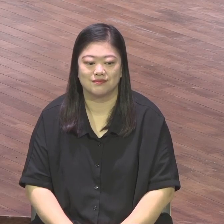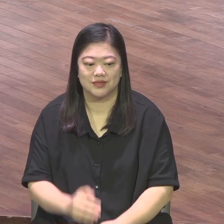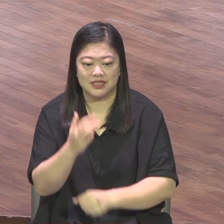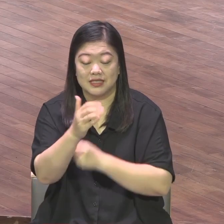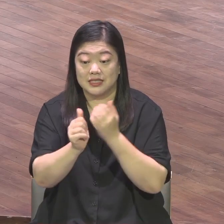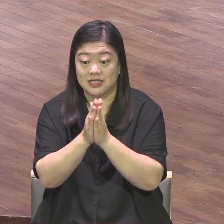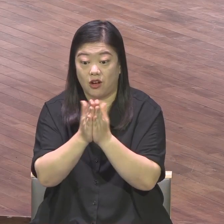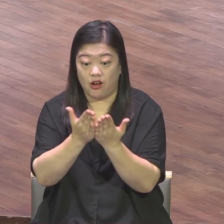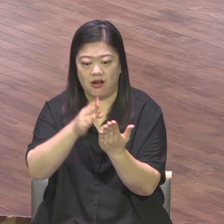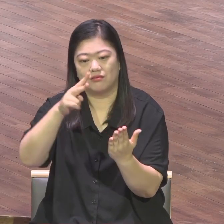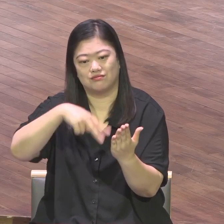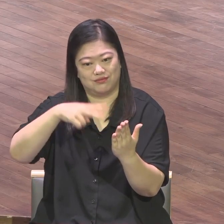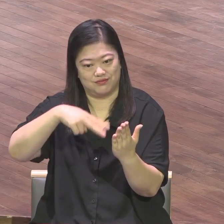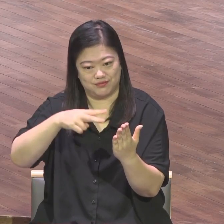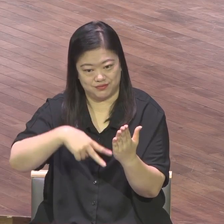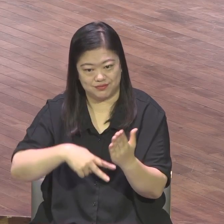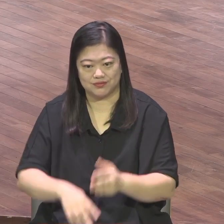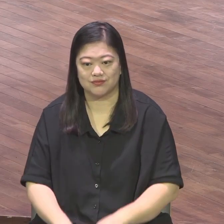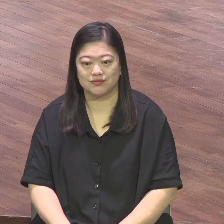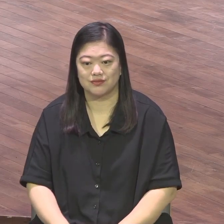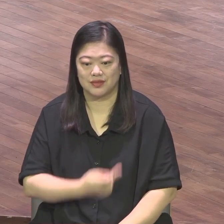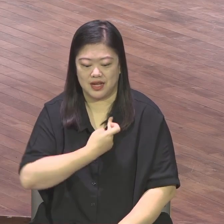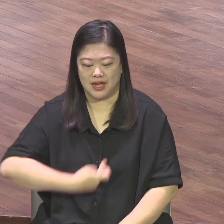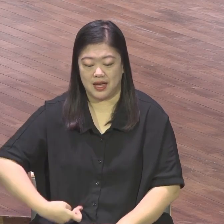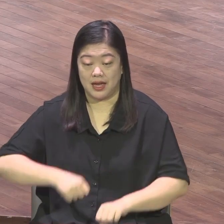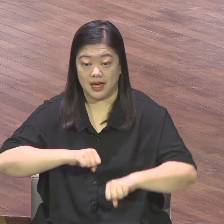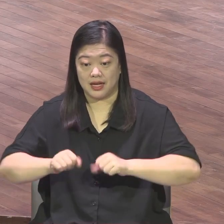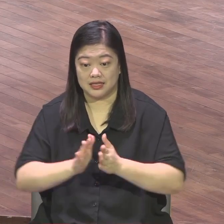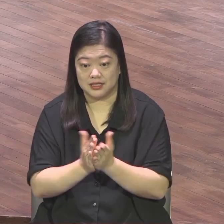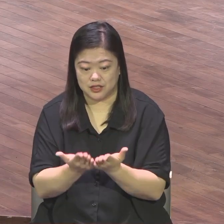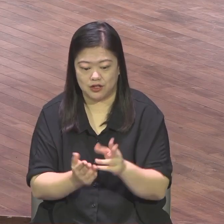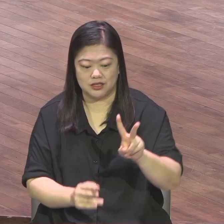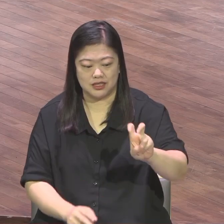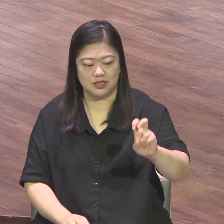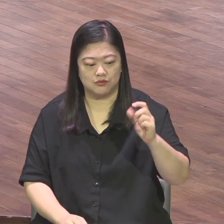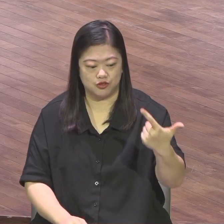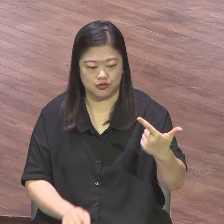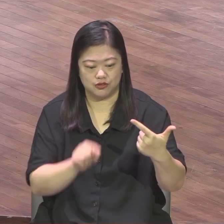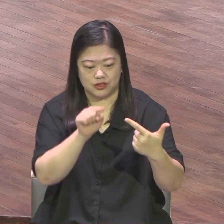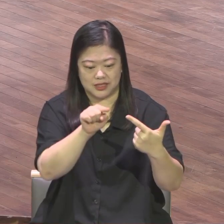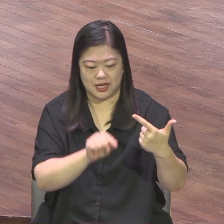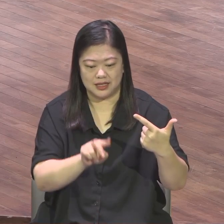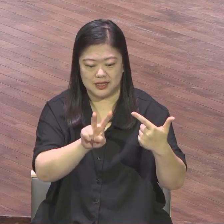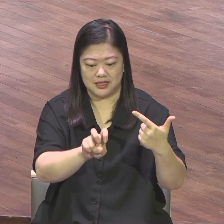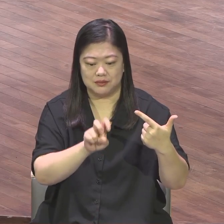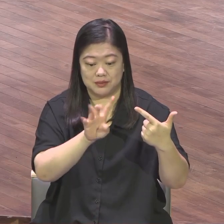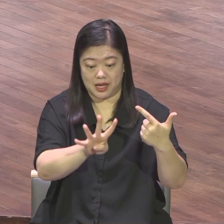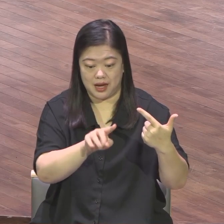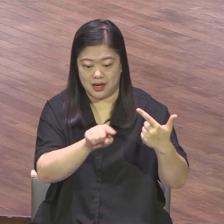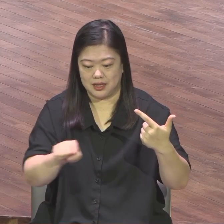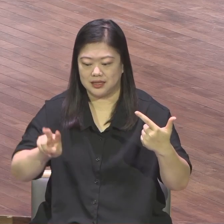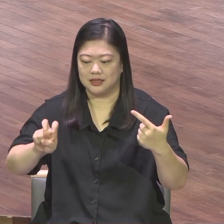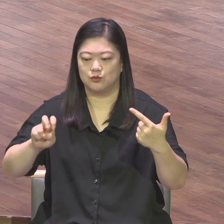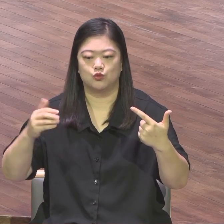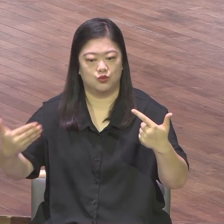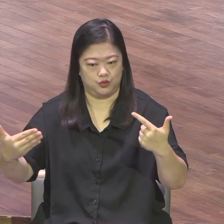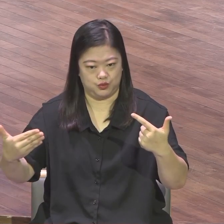오늘 은혜 받고 성취될 하나님의 말씀은 사도행전 26장 24절에서 29절까지의